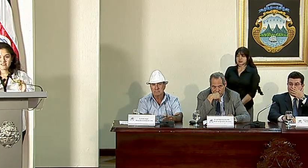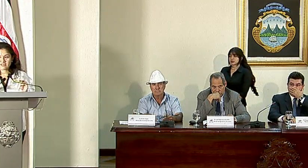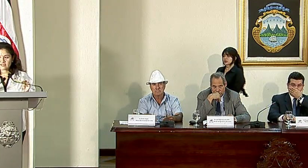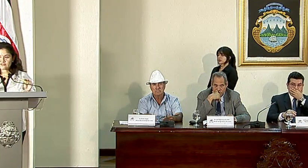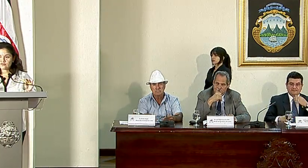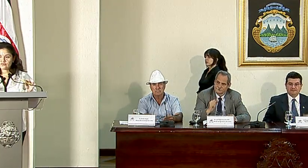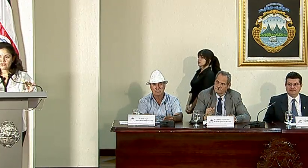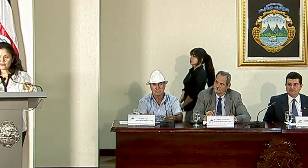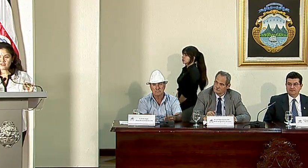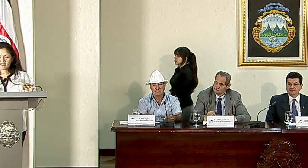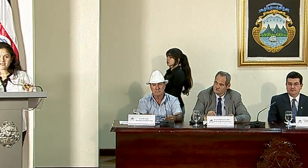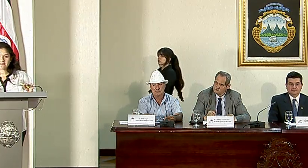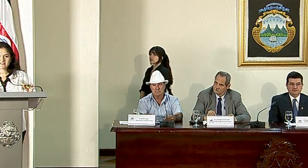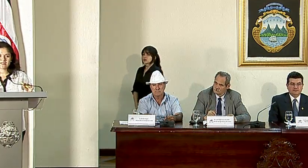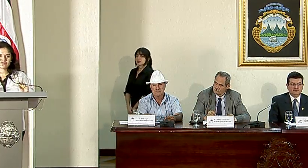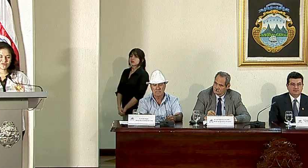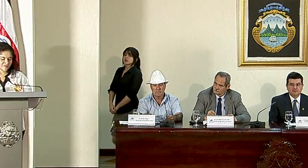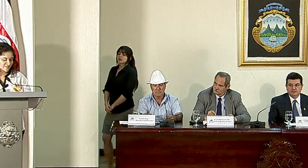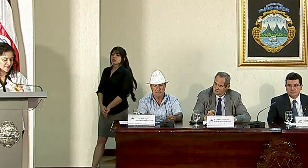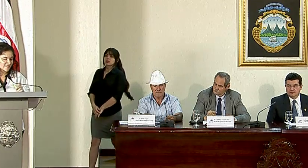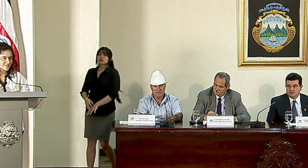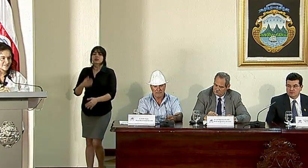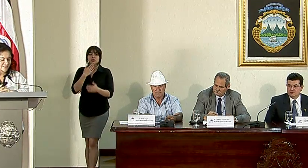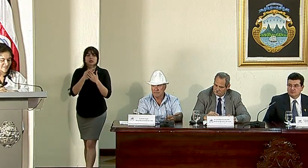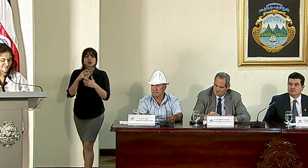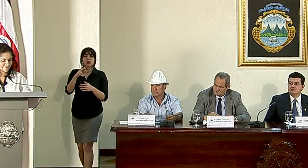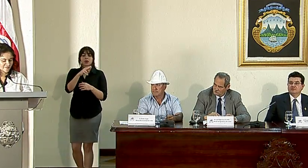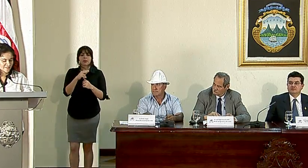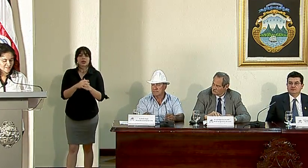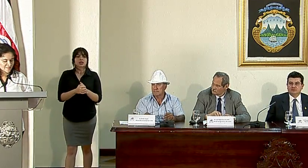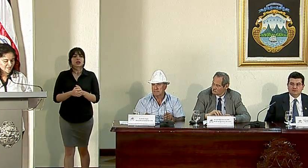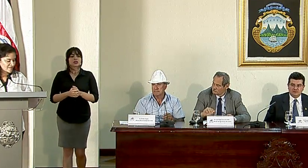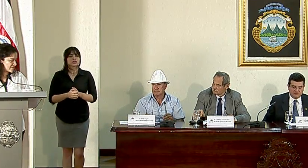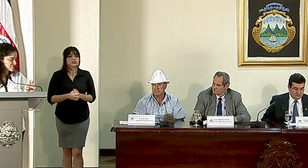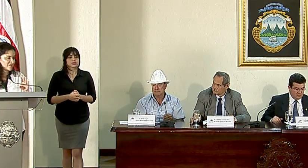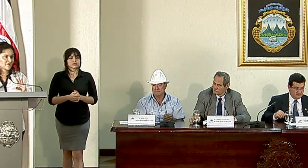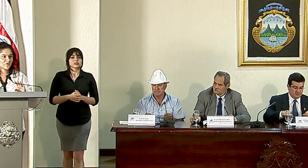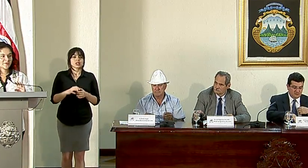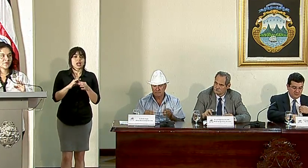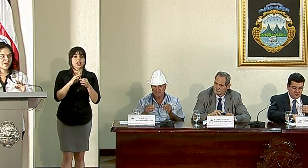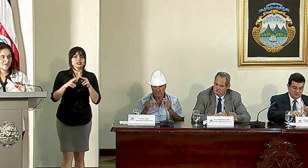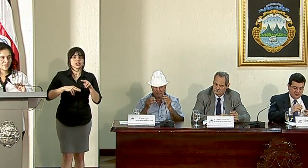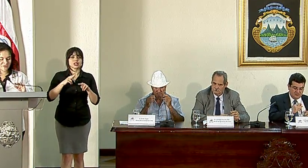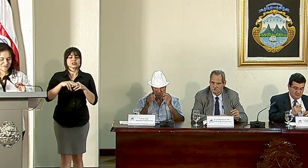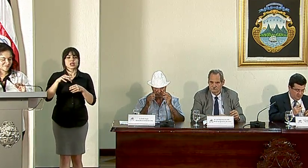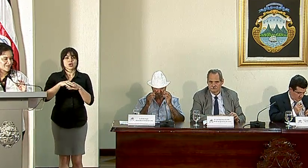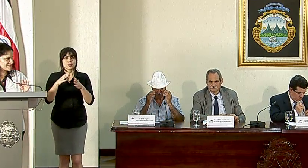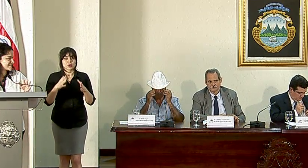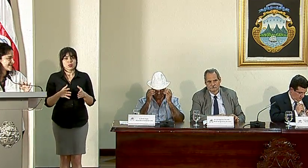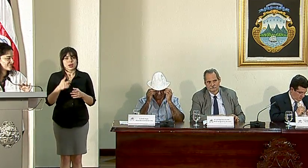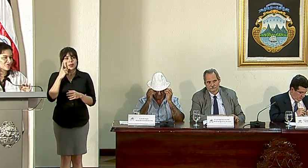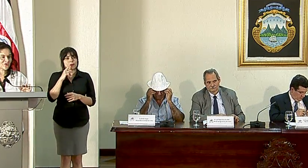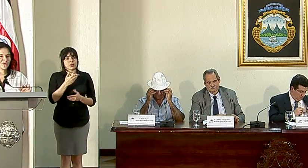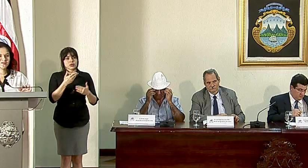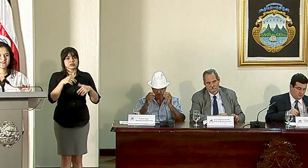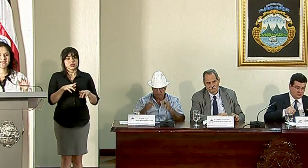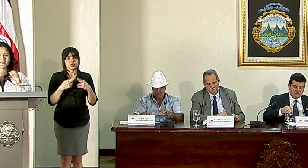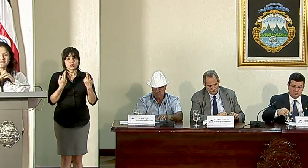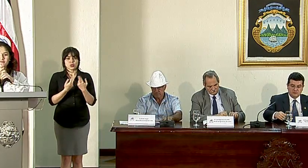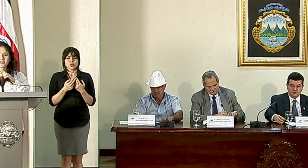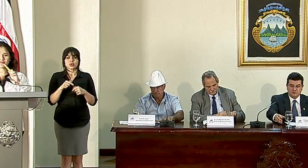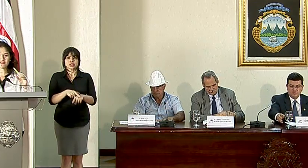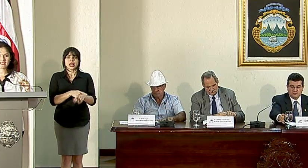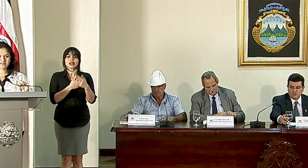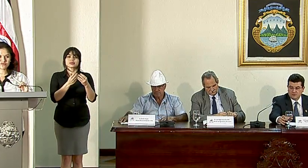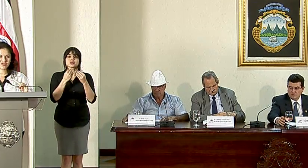Bueno, les agradezco mucho, colegas, a los señores de la Alianza Nacional Agropecuaria por esta reunión y esta